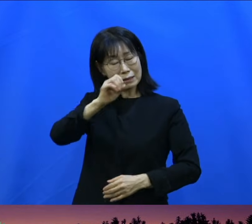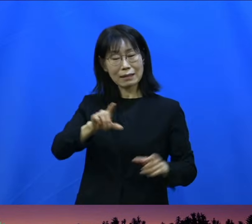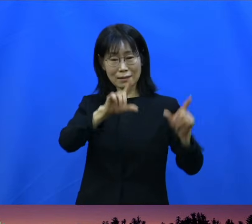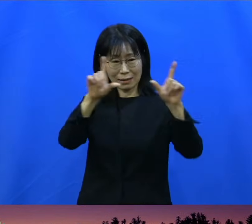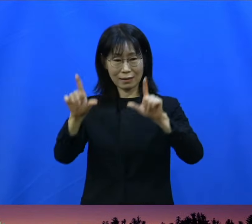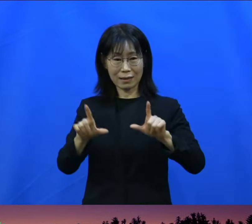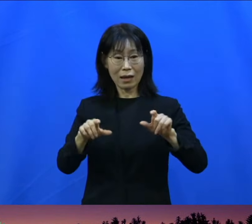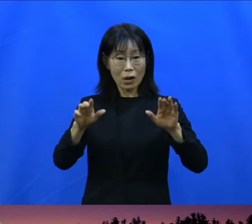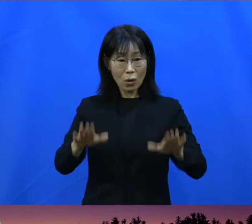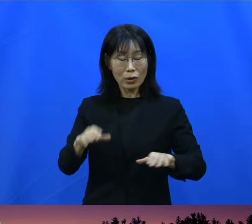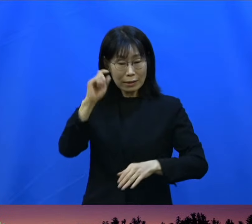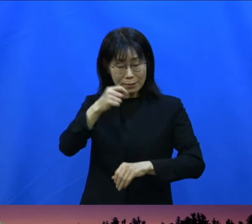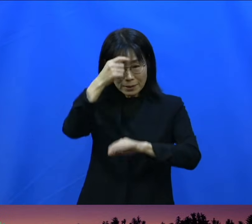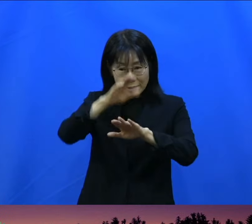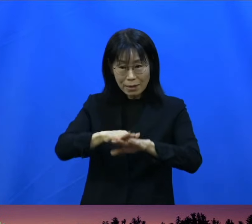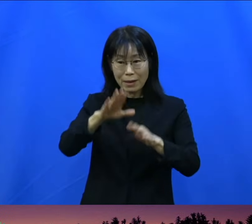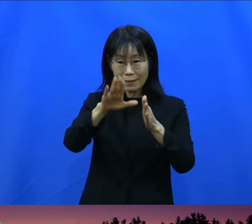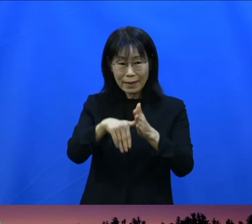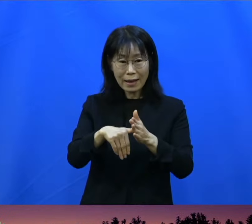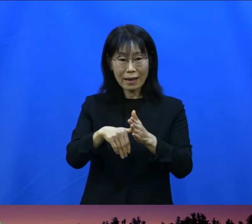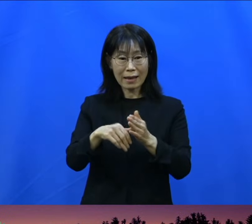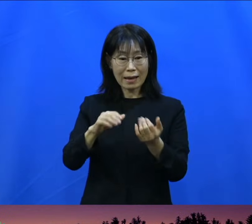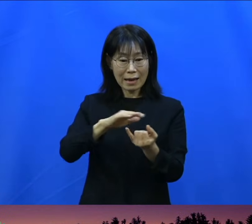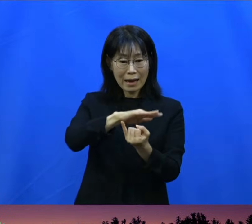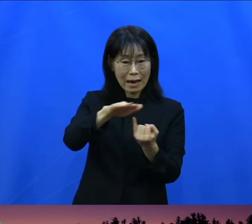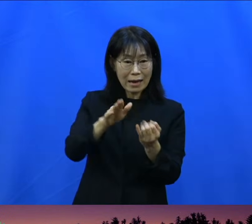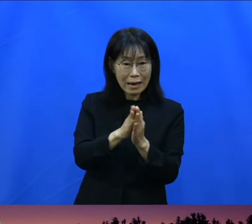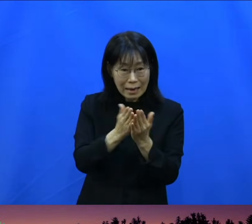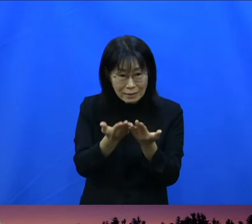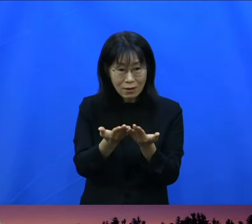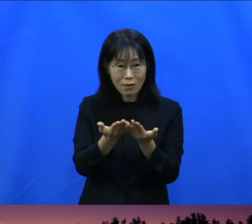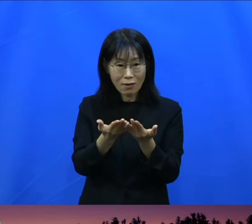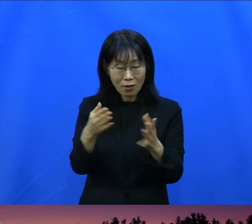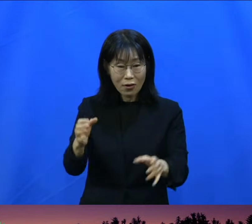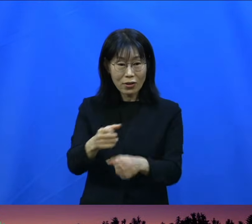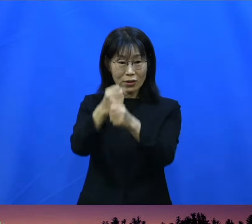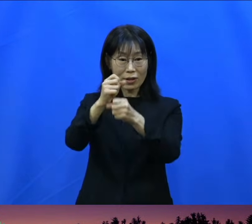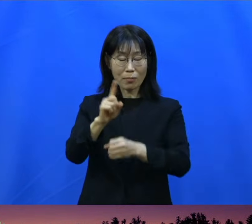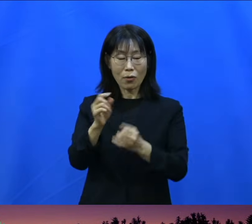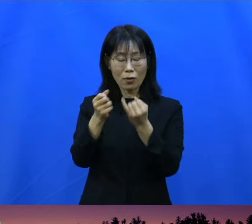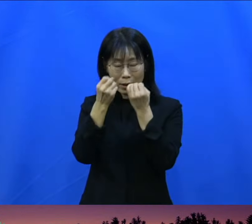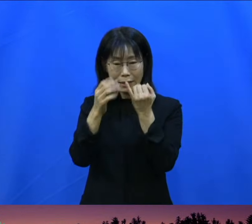영성을 다루었어요. 이 신부의 영성의 핵심이 뭐냐? 거룩이에요.